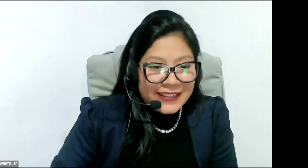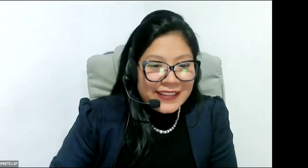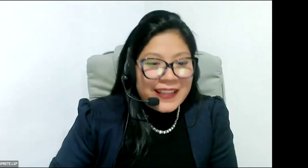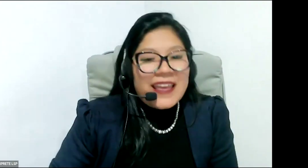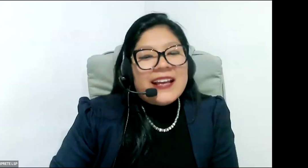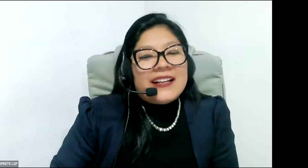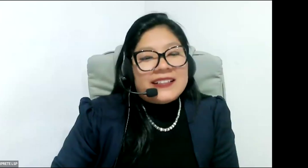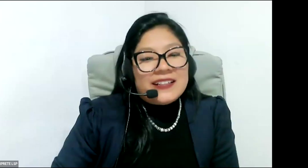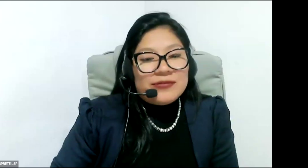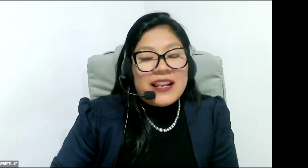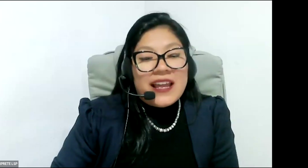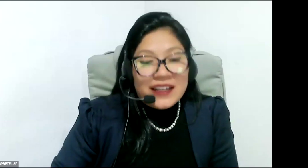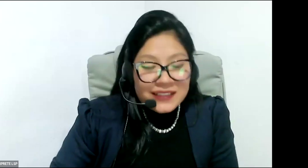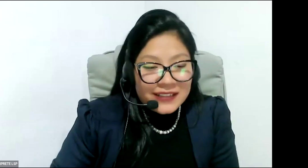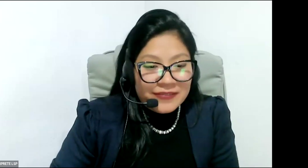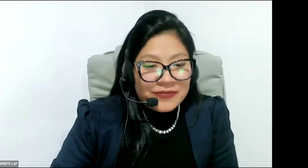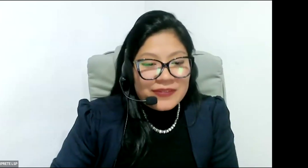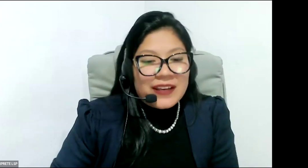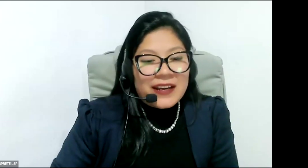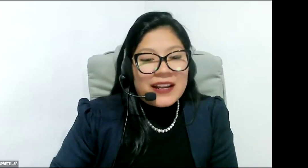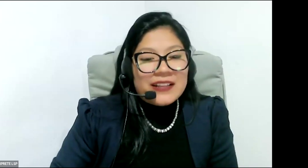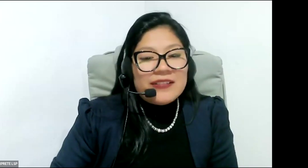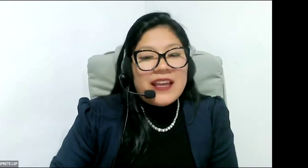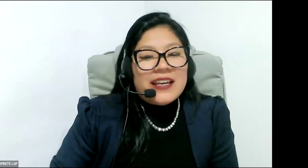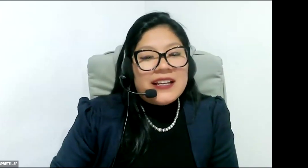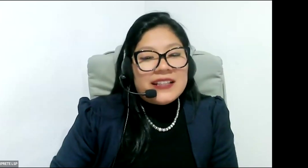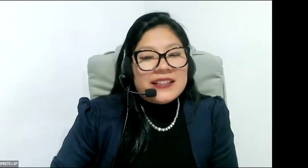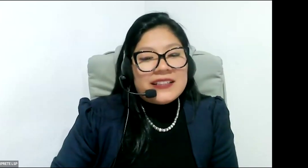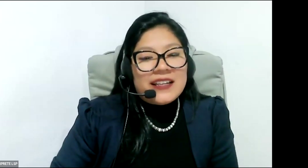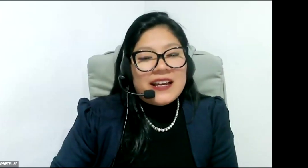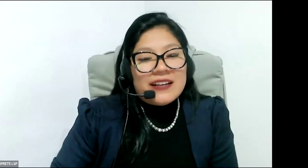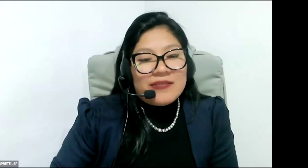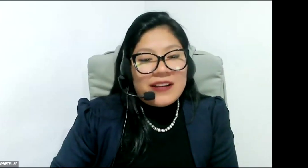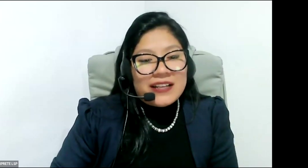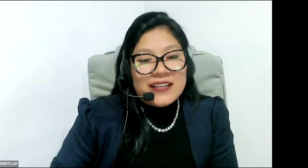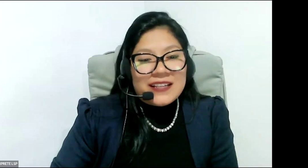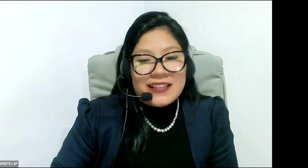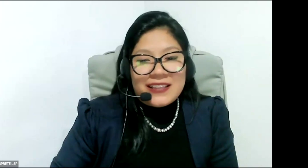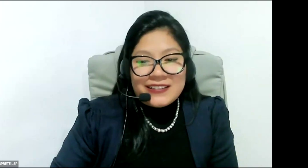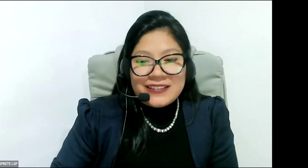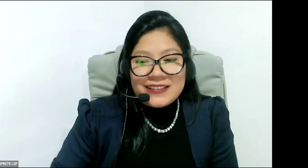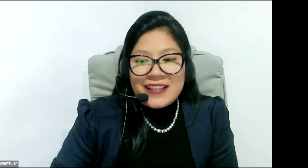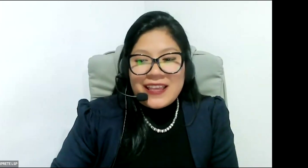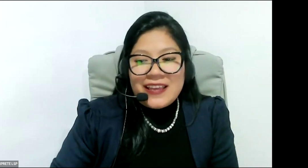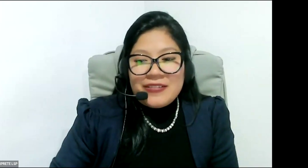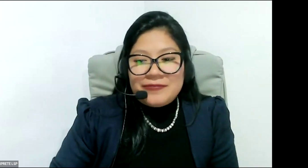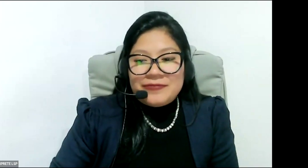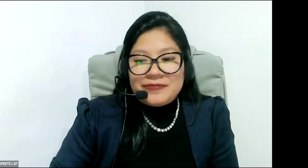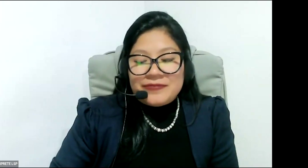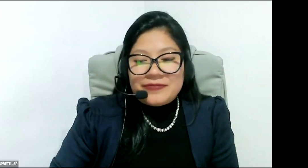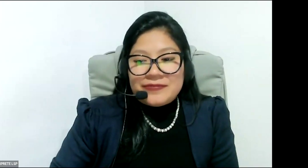primera es así la segunda la H agarrando y la tercera con la H hacia